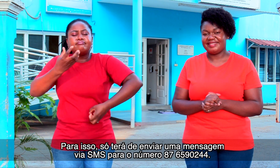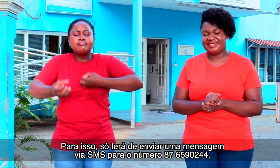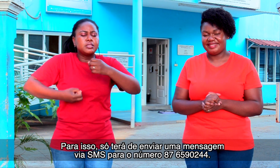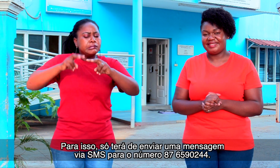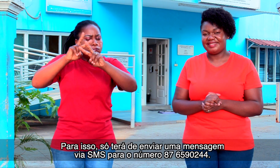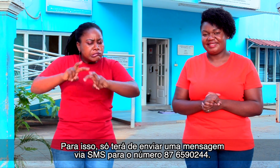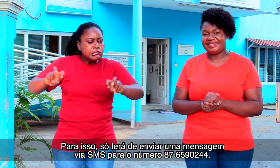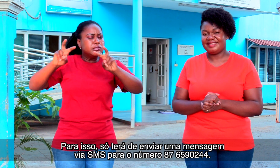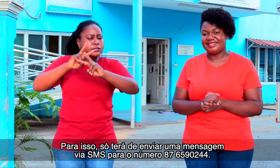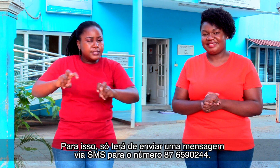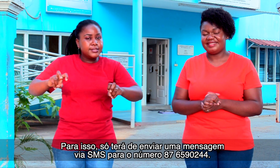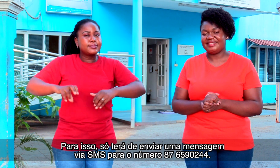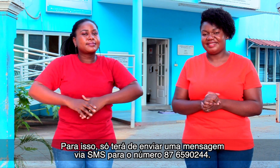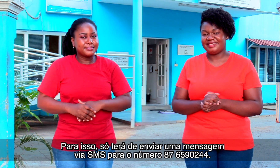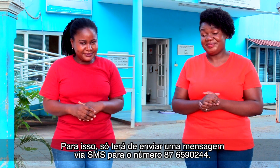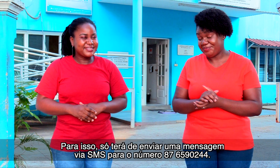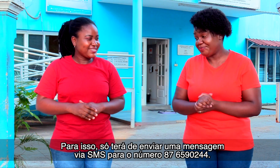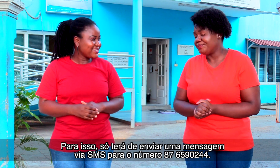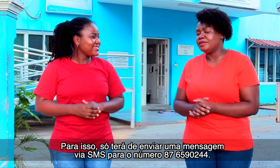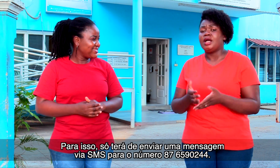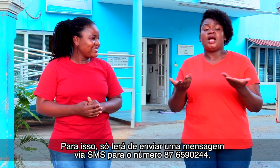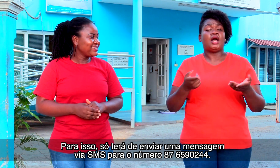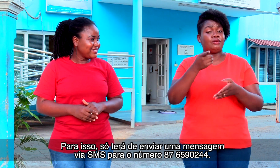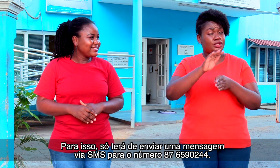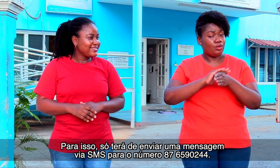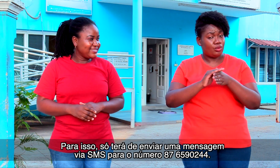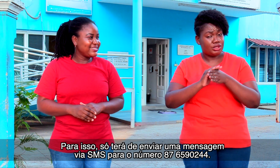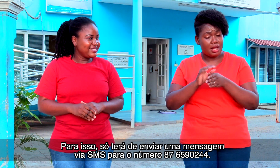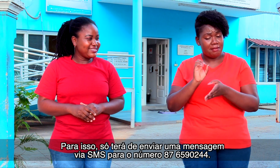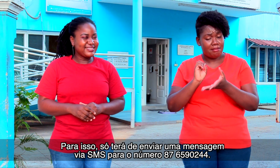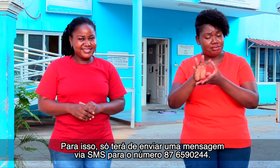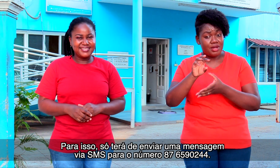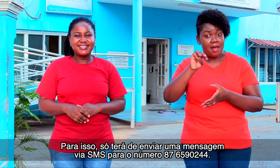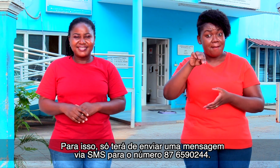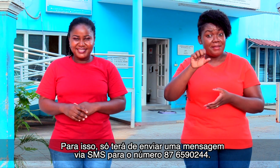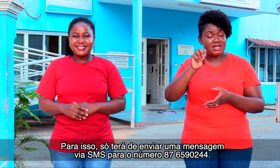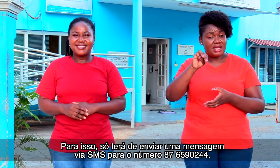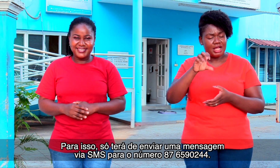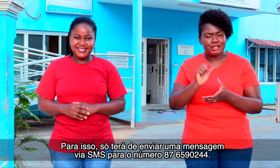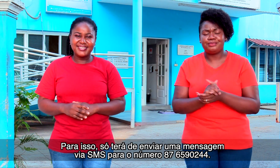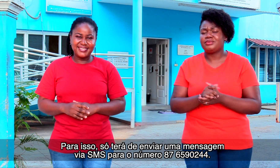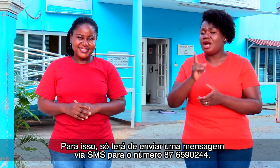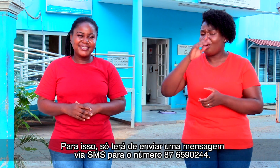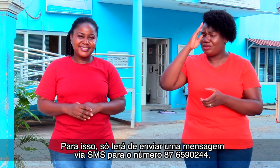Para isso, só terá de enviar uma mensagem via SMS para o número